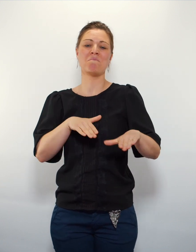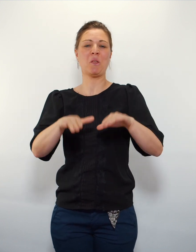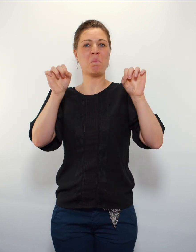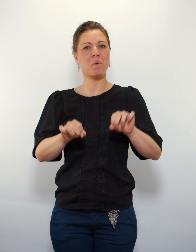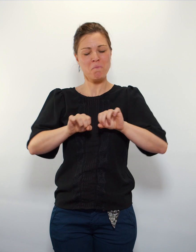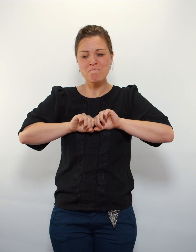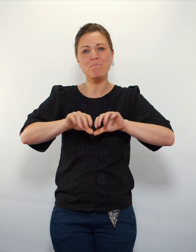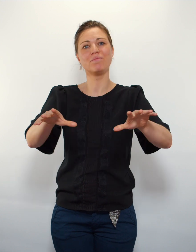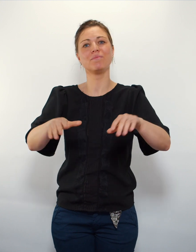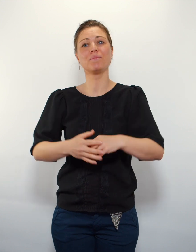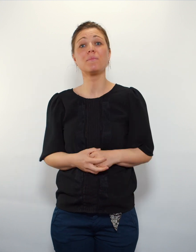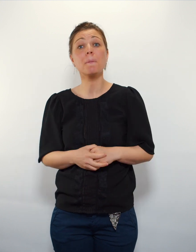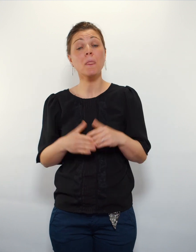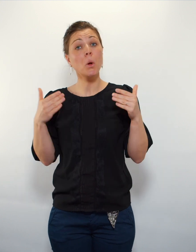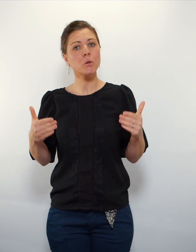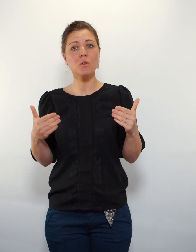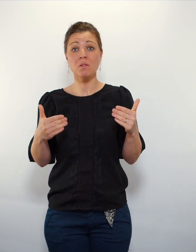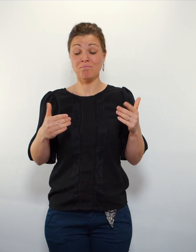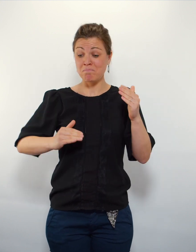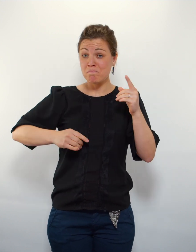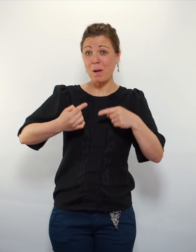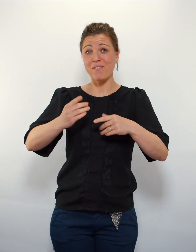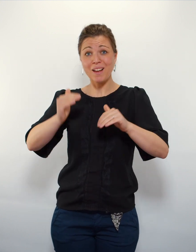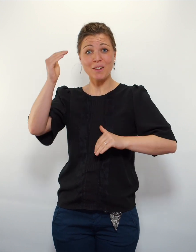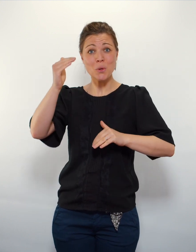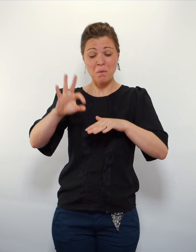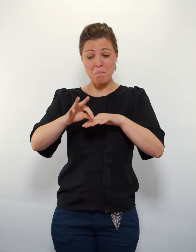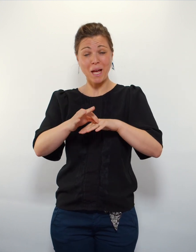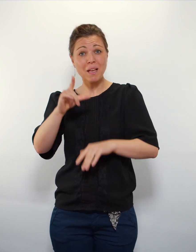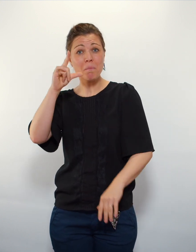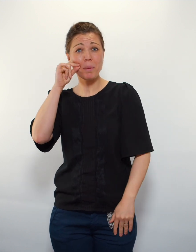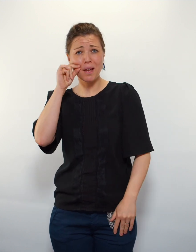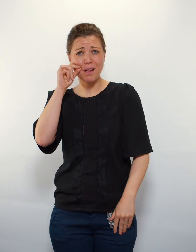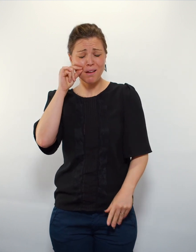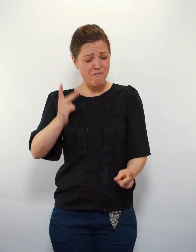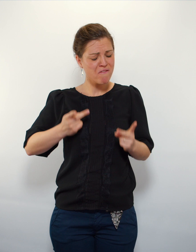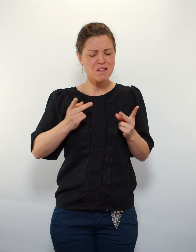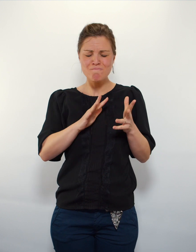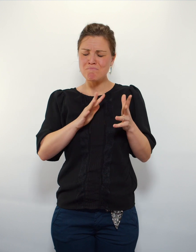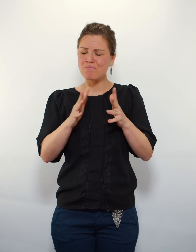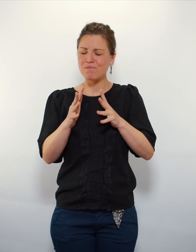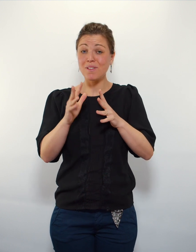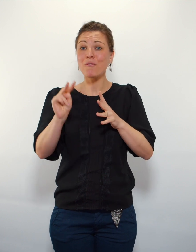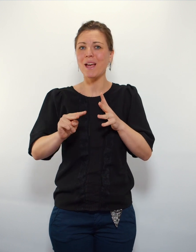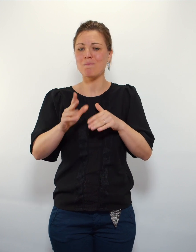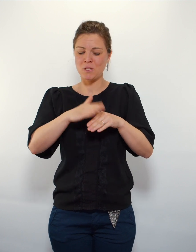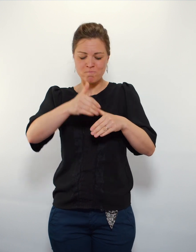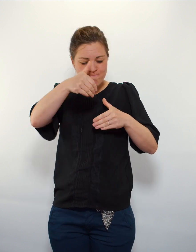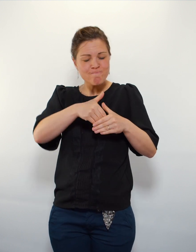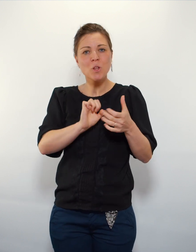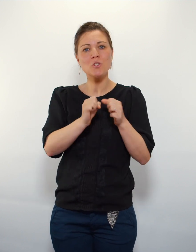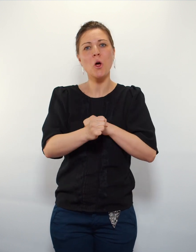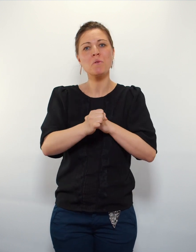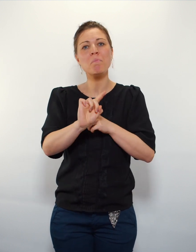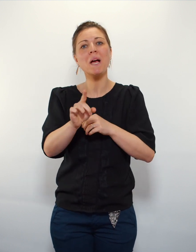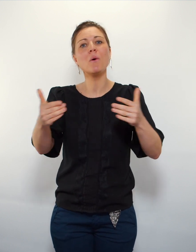biais-là? Alors aujourd'hui, je suis adulte, mari, père. Beaucoup de choses ont changé. Mais ce qui n'a pas changé,